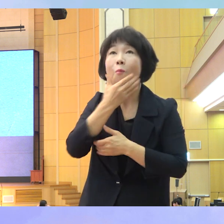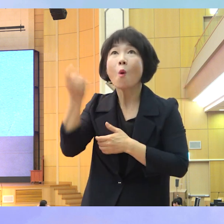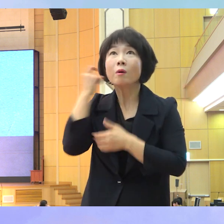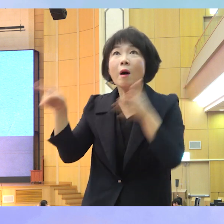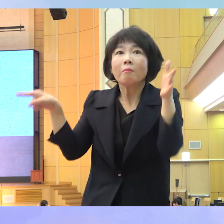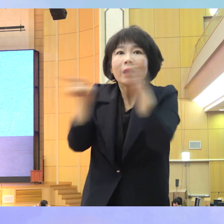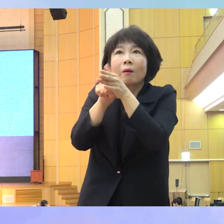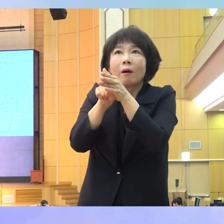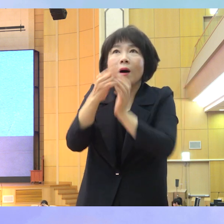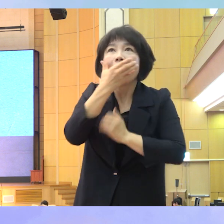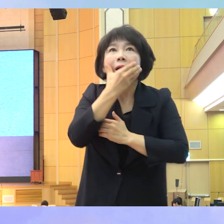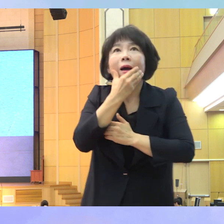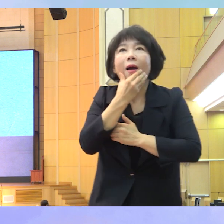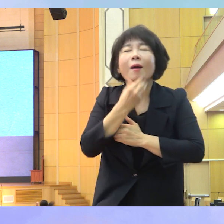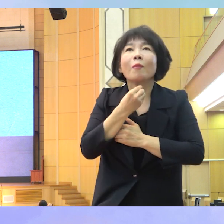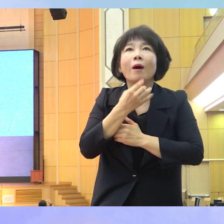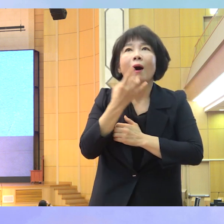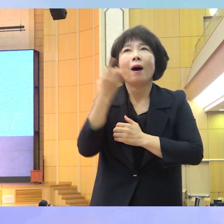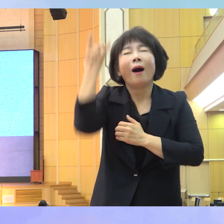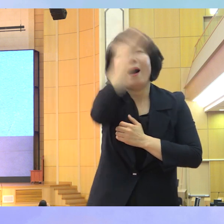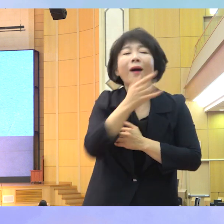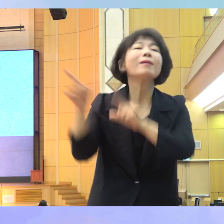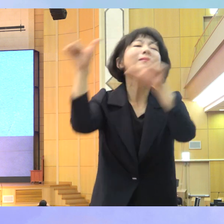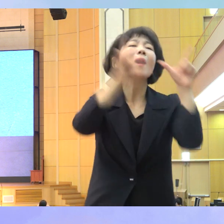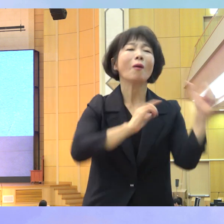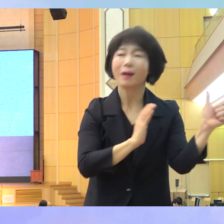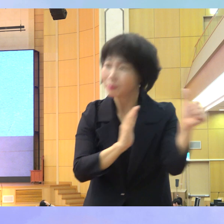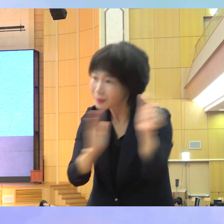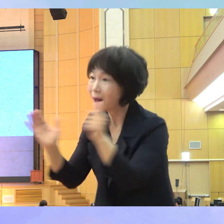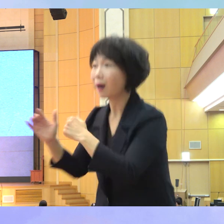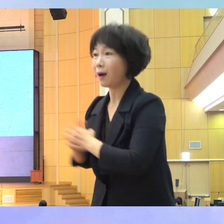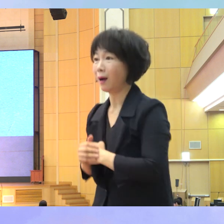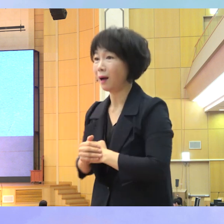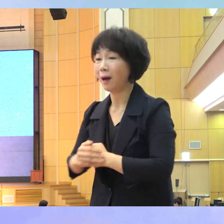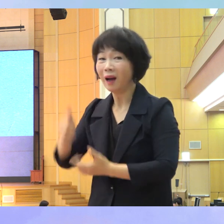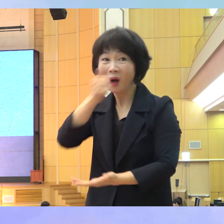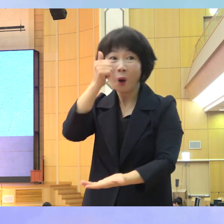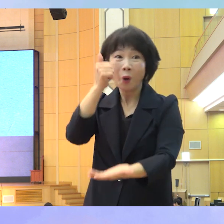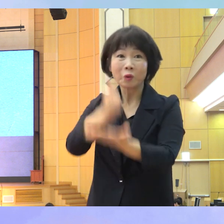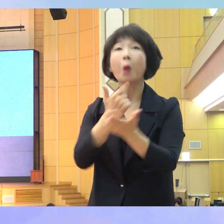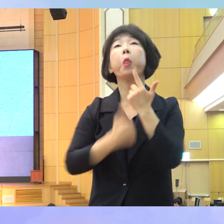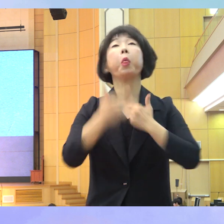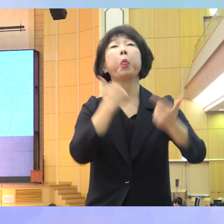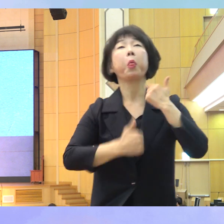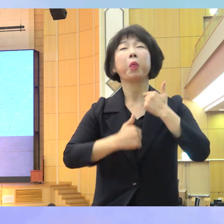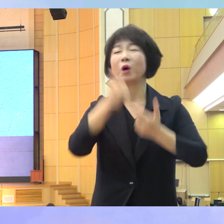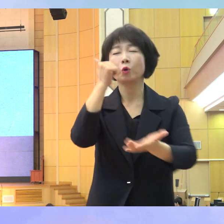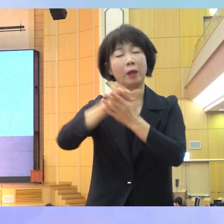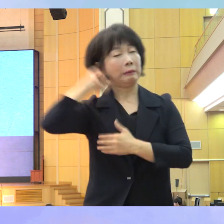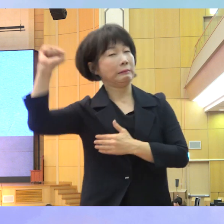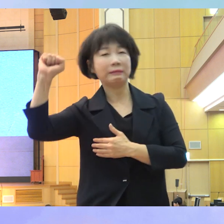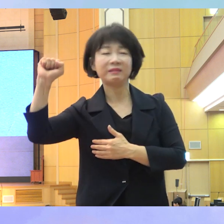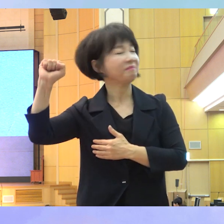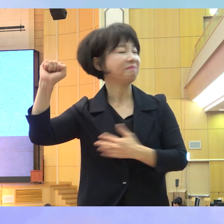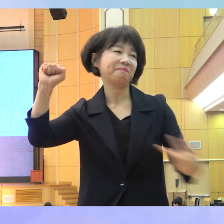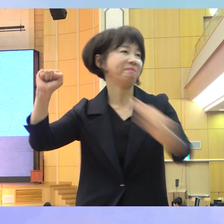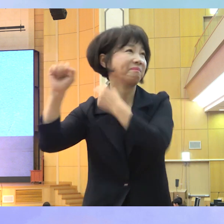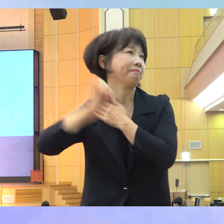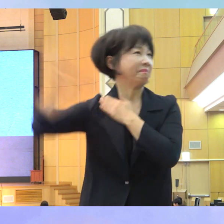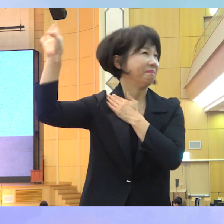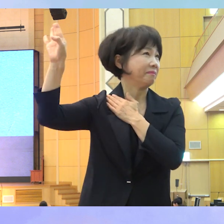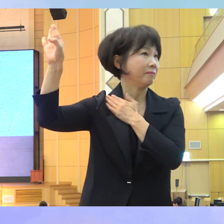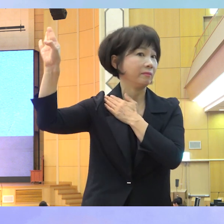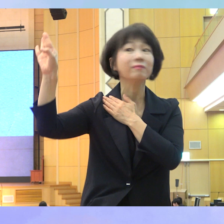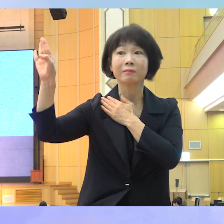행복한 삶을 살게 되고 때론 지칠 수는 있지만 죄를 멀리하고 끊어내는 그런